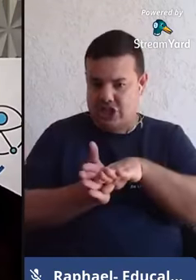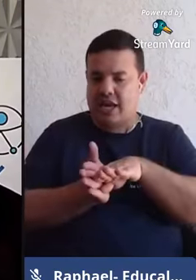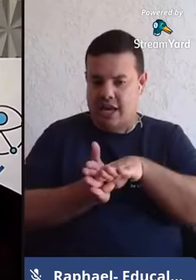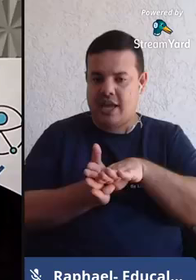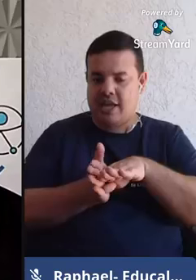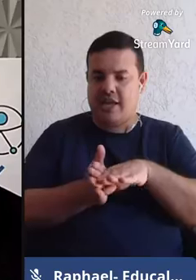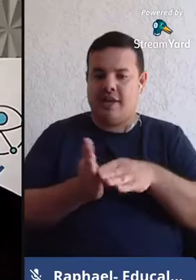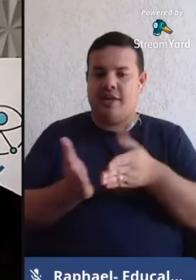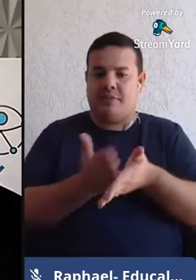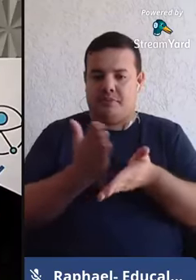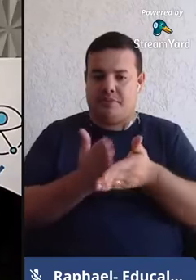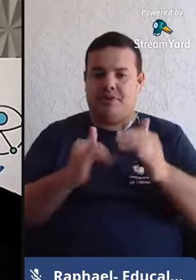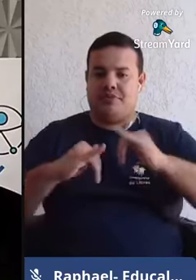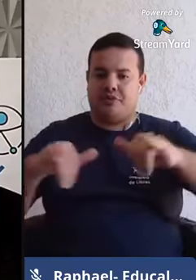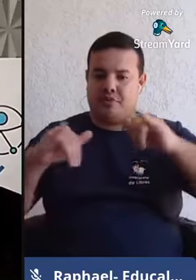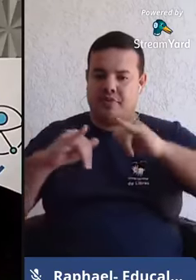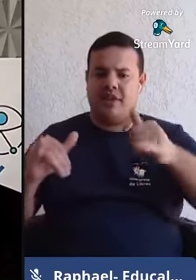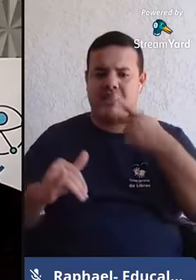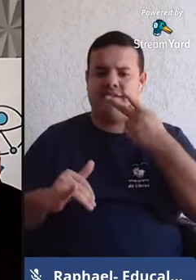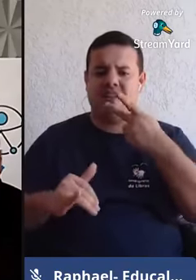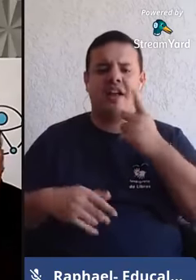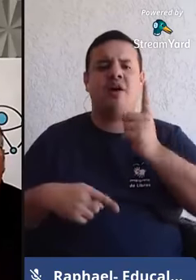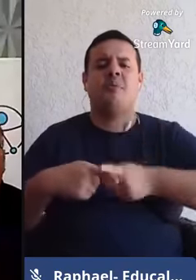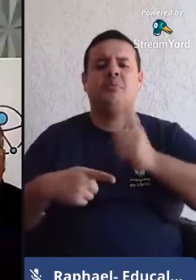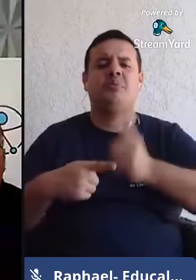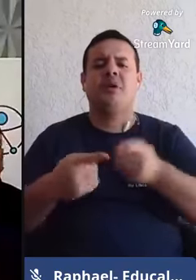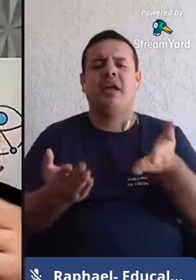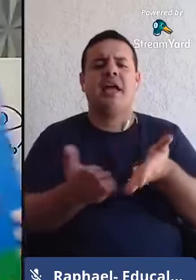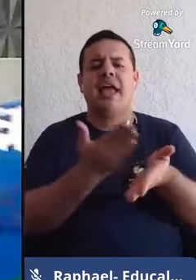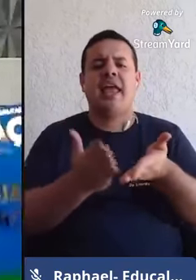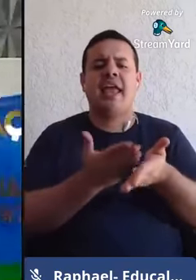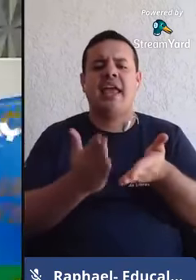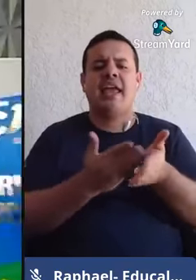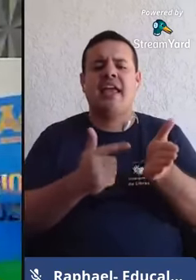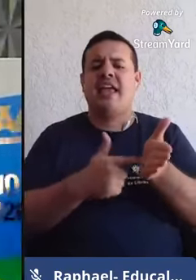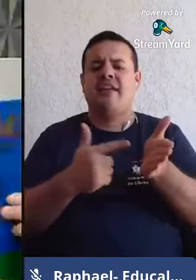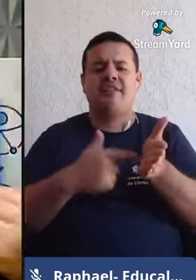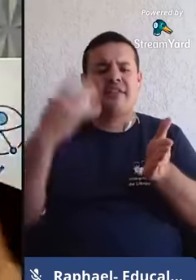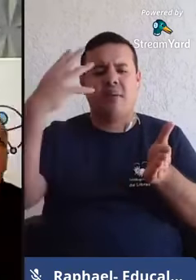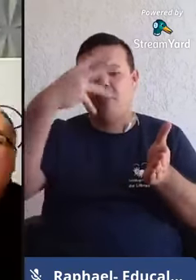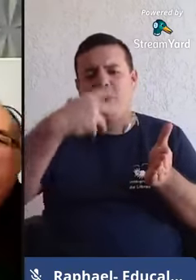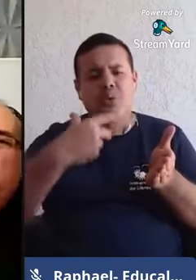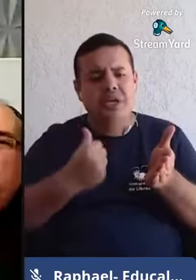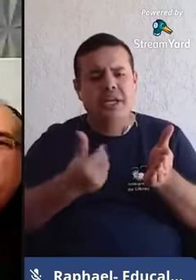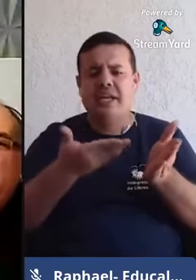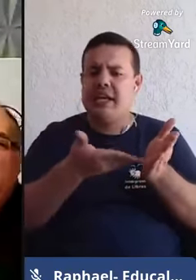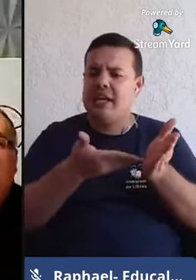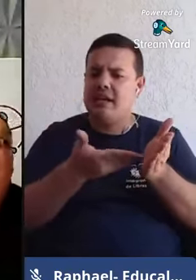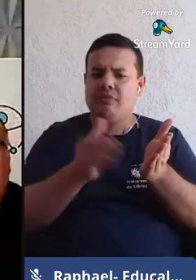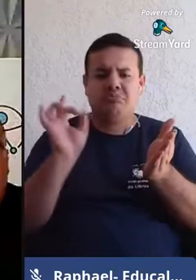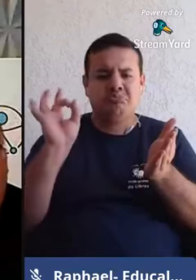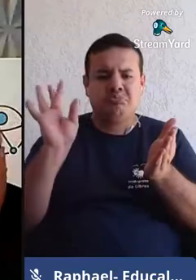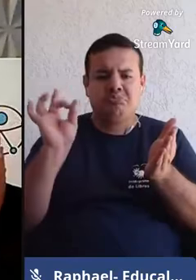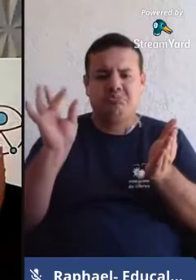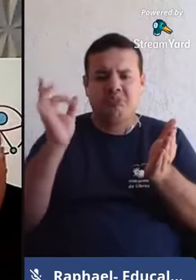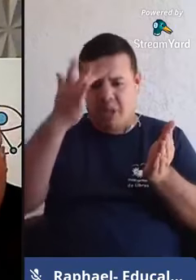revista e falar, meu Deus, mas por que uma revista tão bonita, né? Uma revista tão bonita para pessoa com deficiência? Parece que tudo